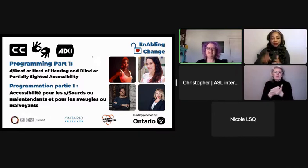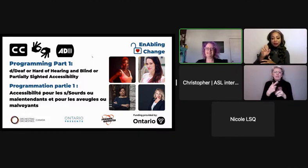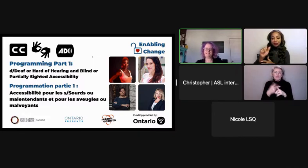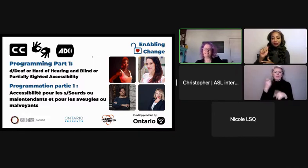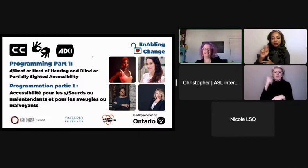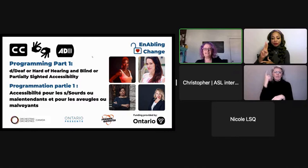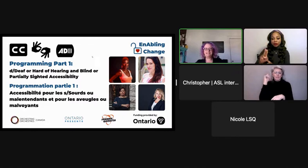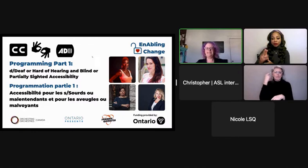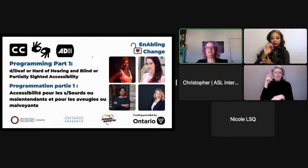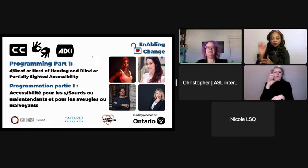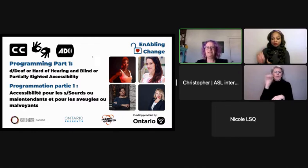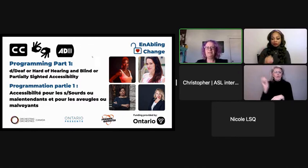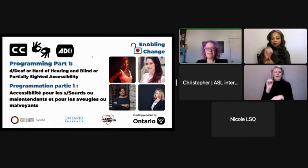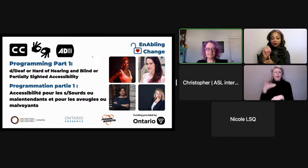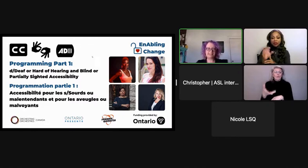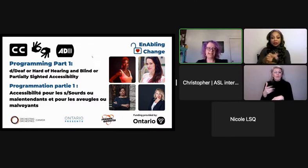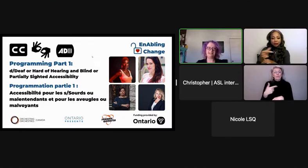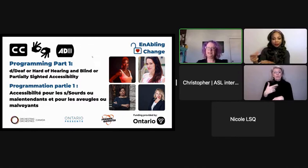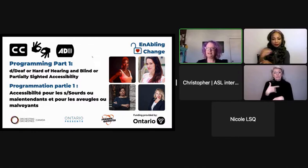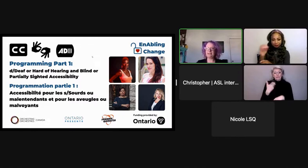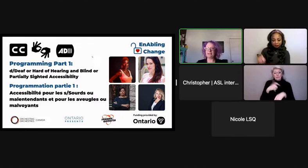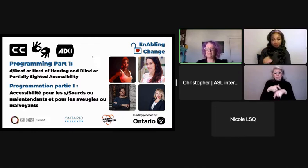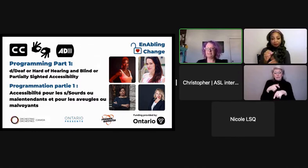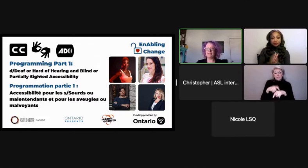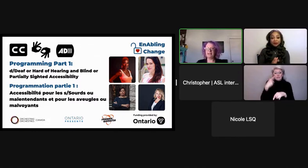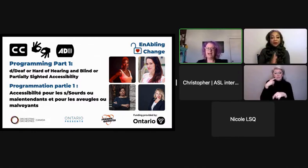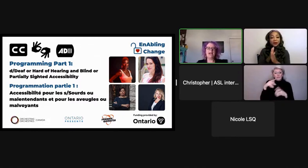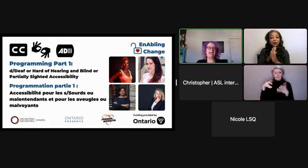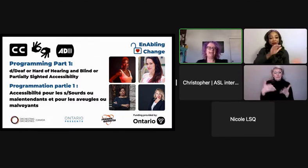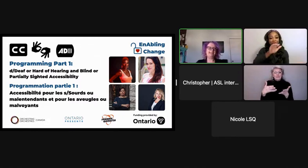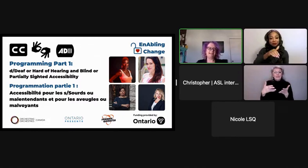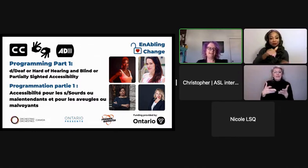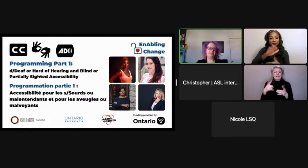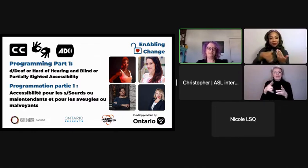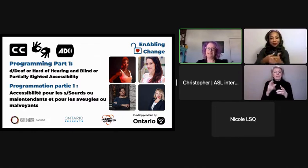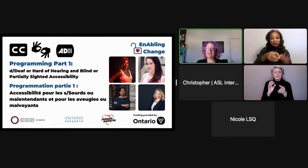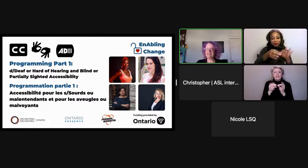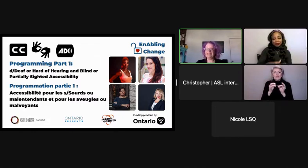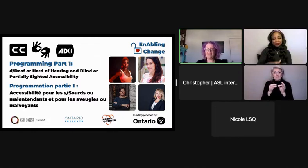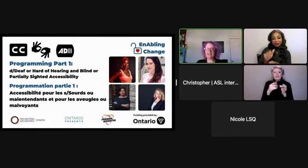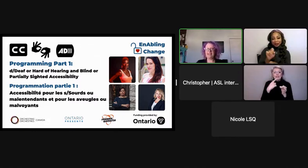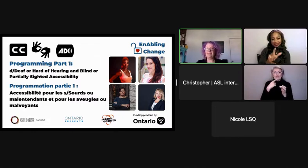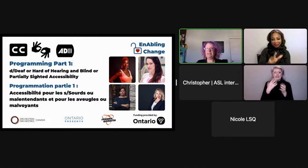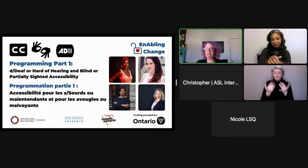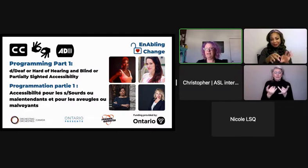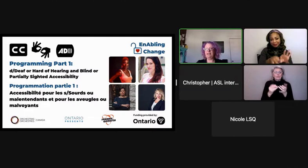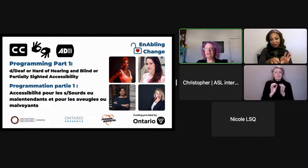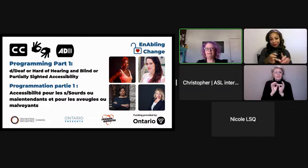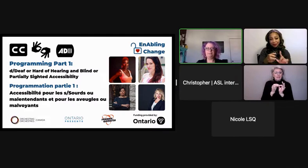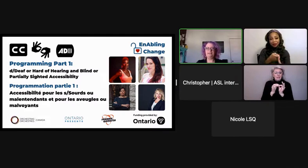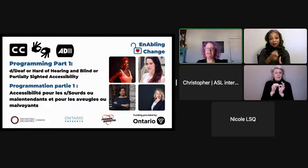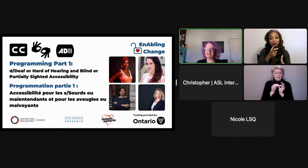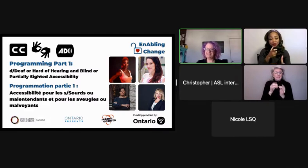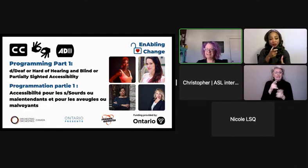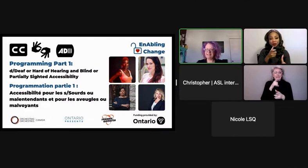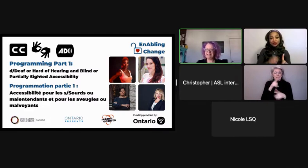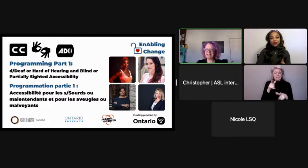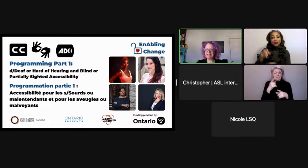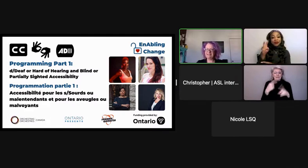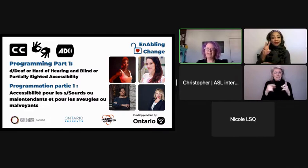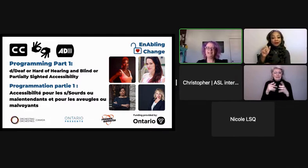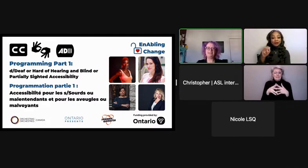'Ontario. J'aimerais prendre un moment pour vous présenter aux interprètes d'aujourd'hui. Les interprètes en langue des signes